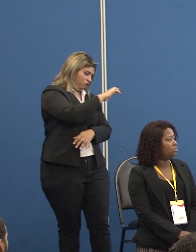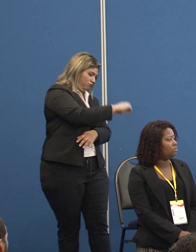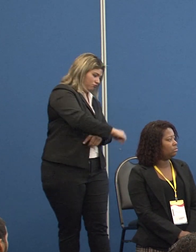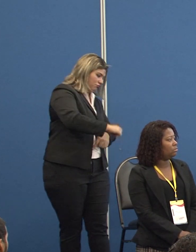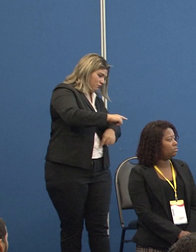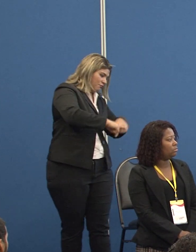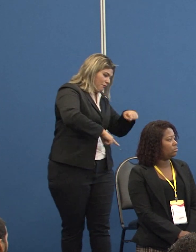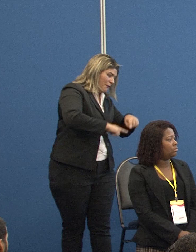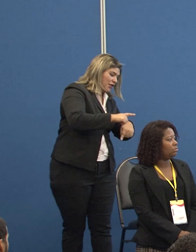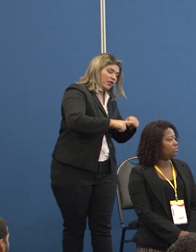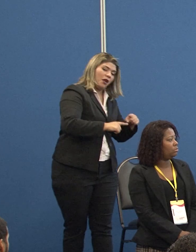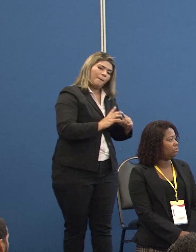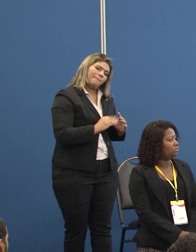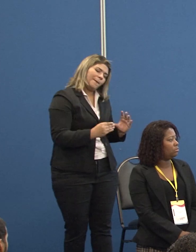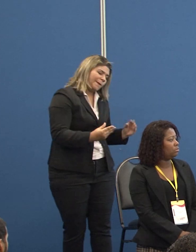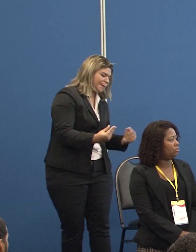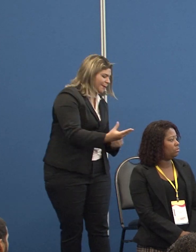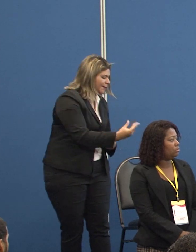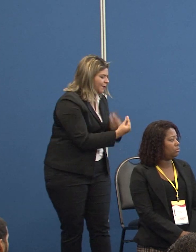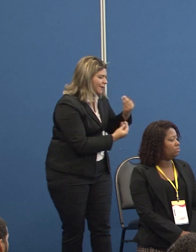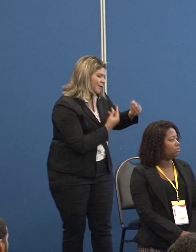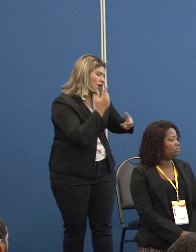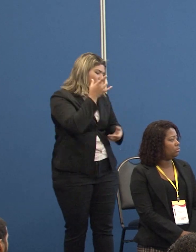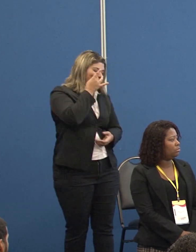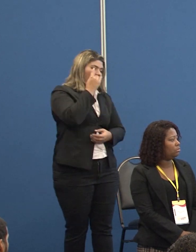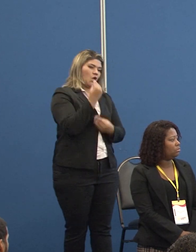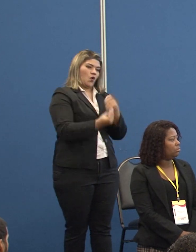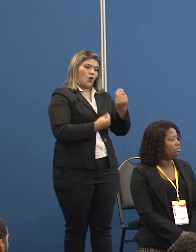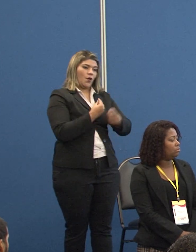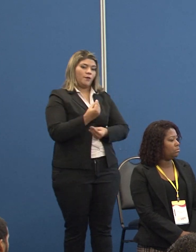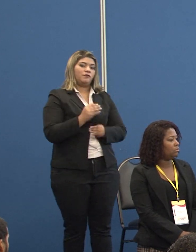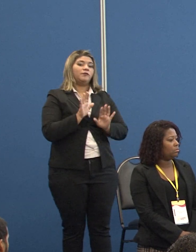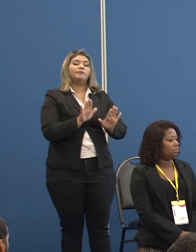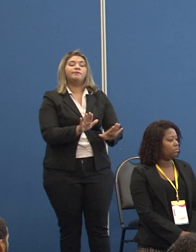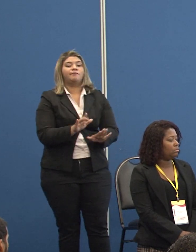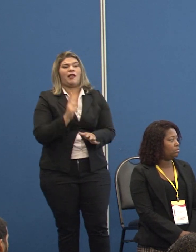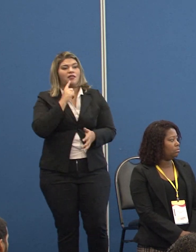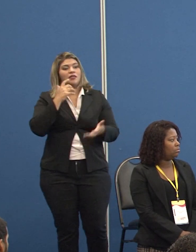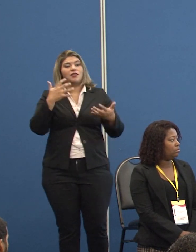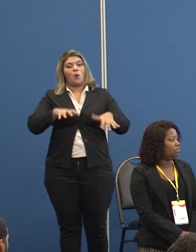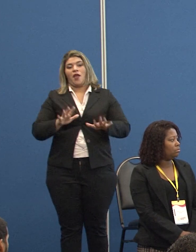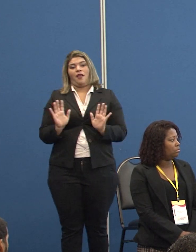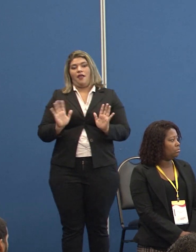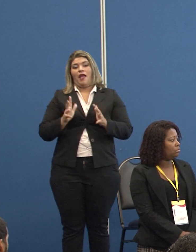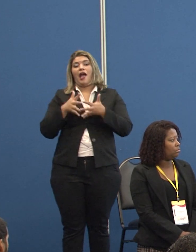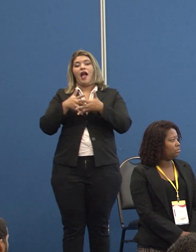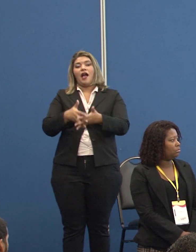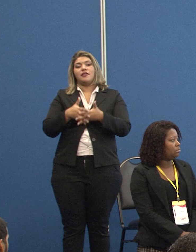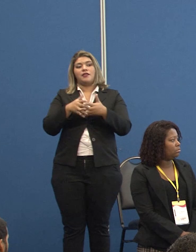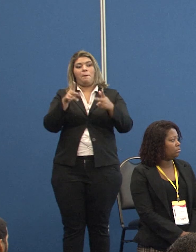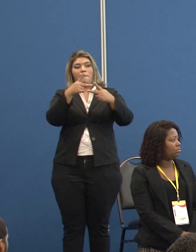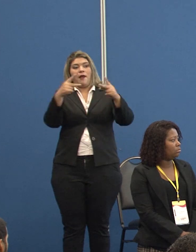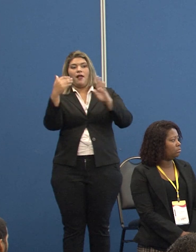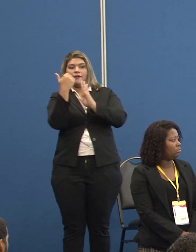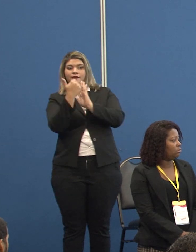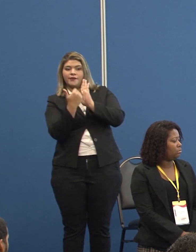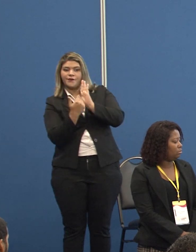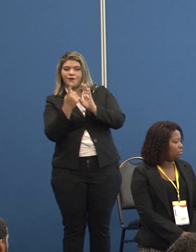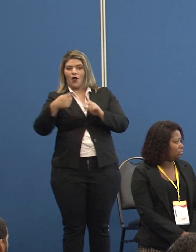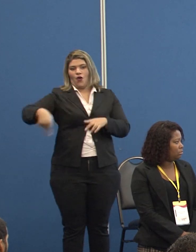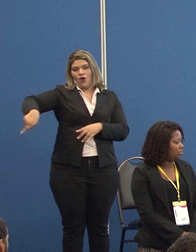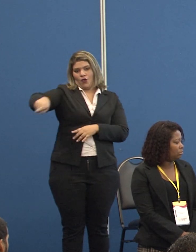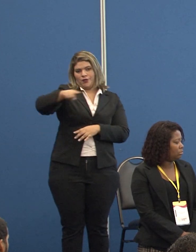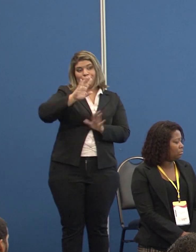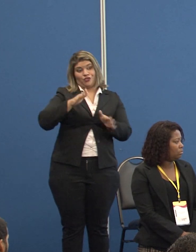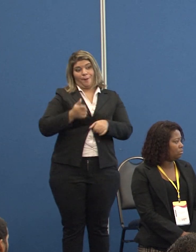e manuseassem e propusessem. Mas a gente também não quer atrapalhar o cronograma de vocês, porque